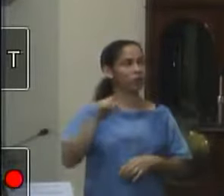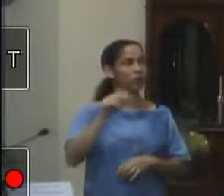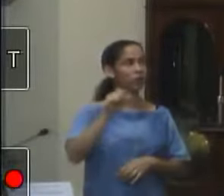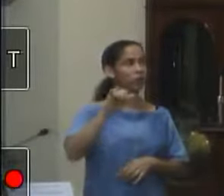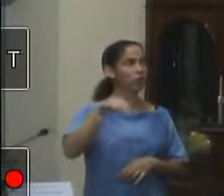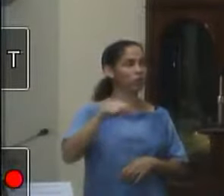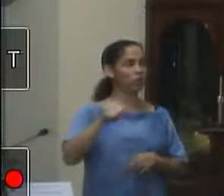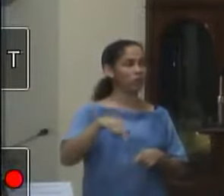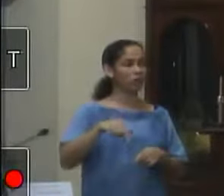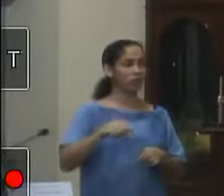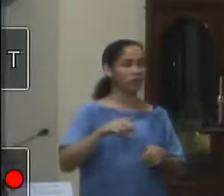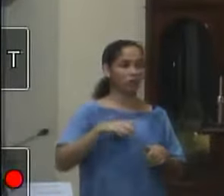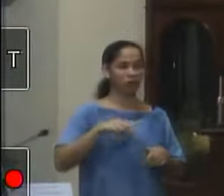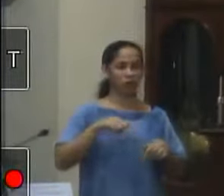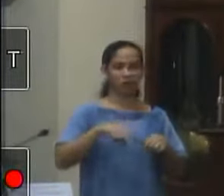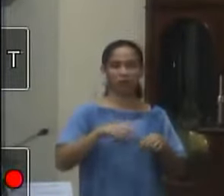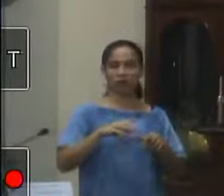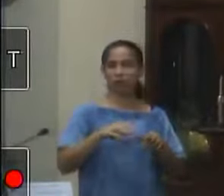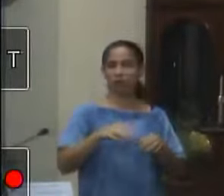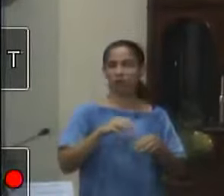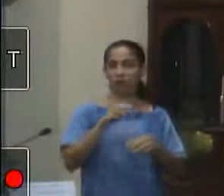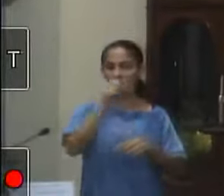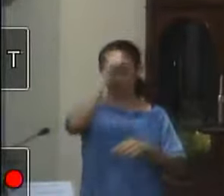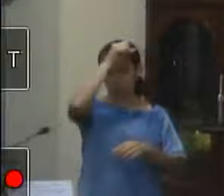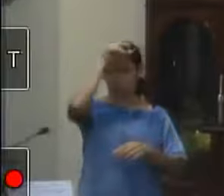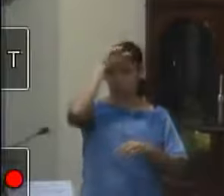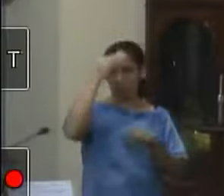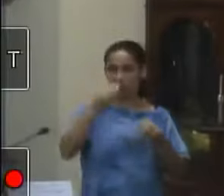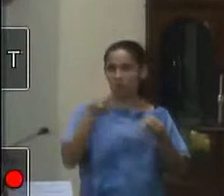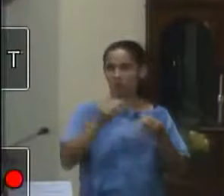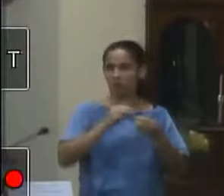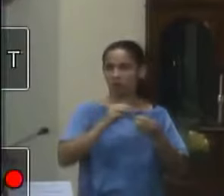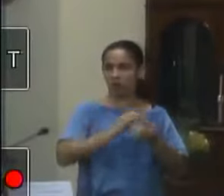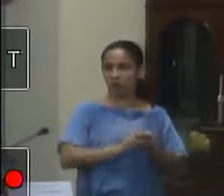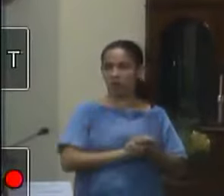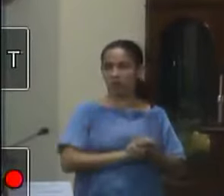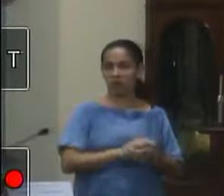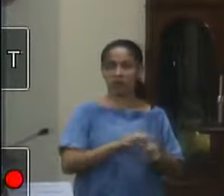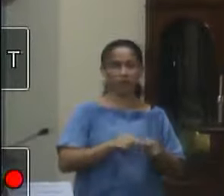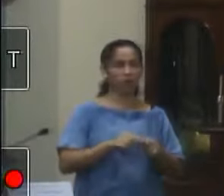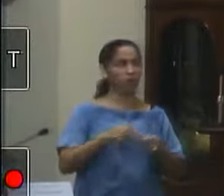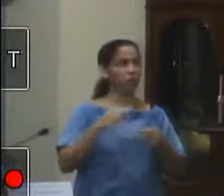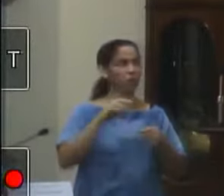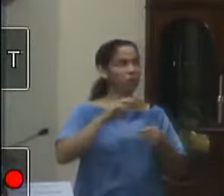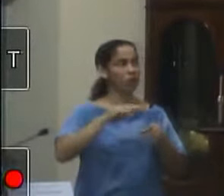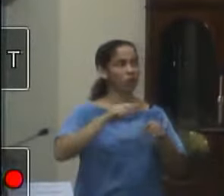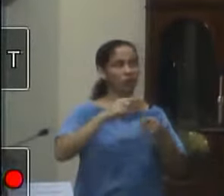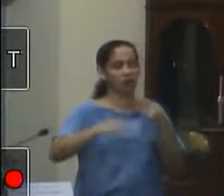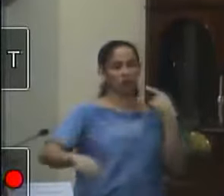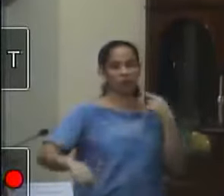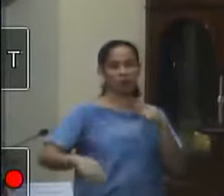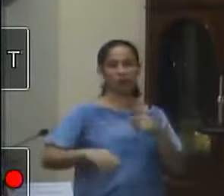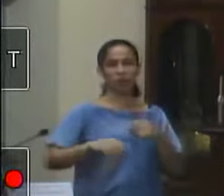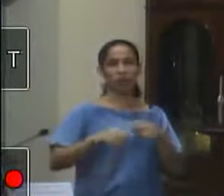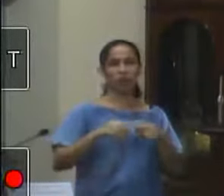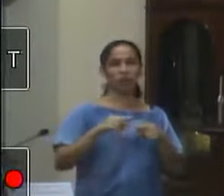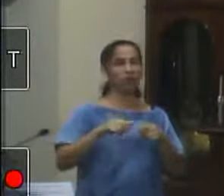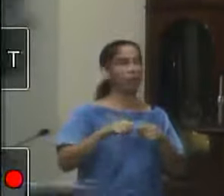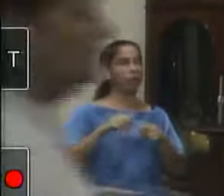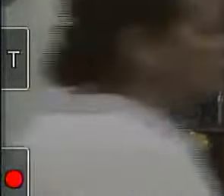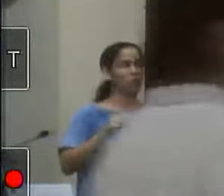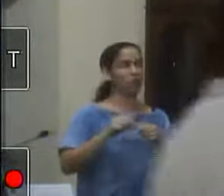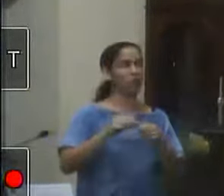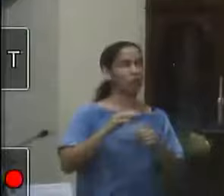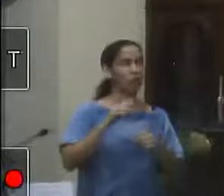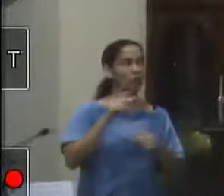de reciclagem que tem dentro do município e a gente derrubar esse veto, que eu tenho certeza que foi feito pelo procurador